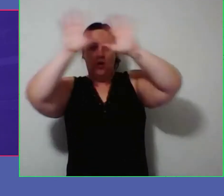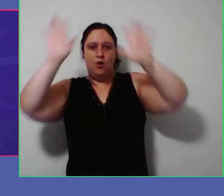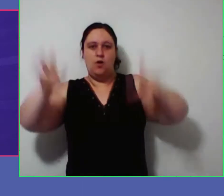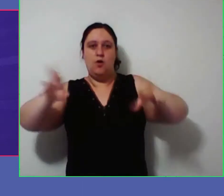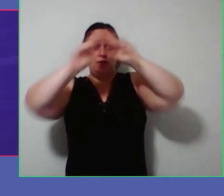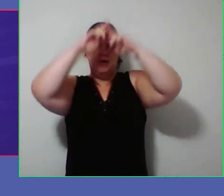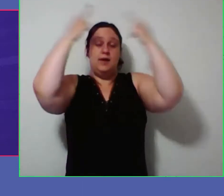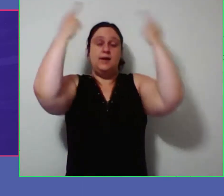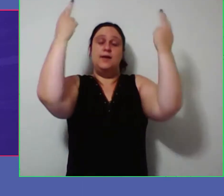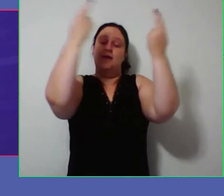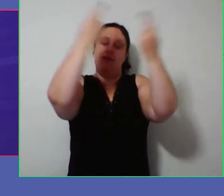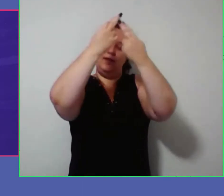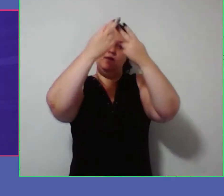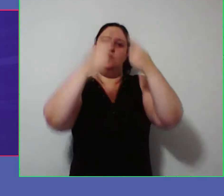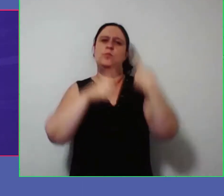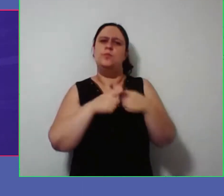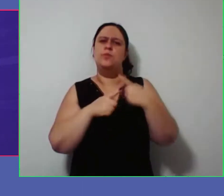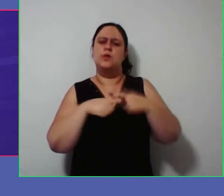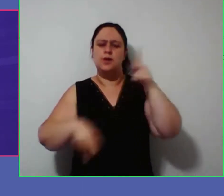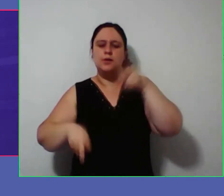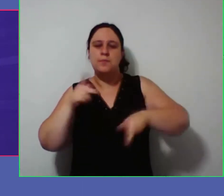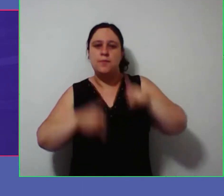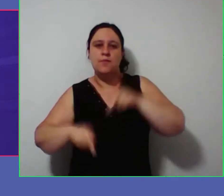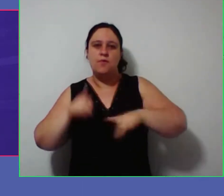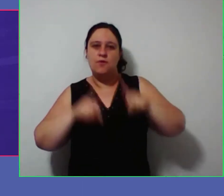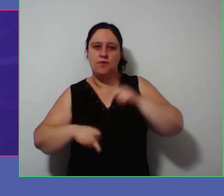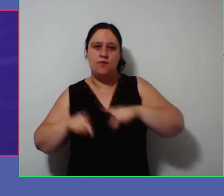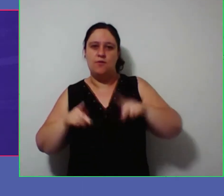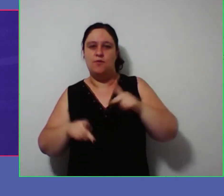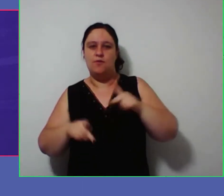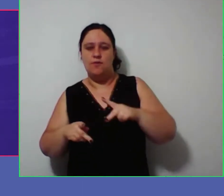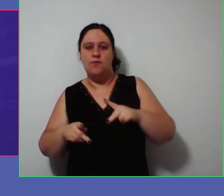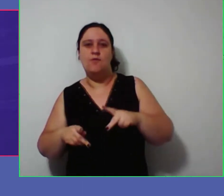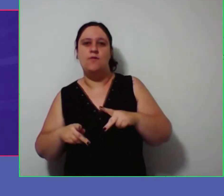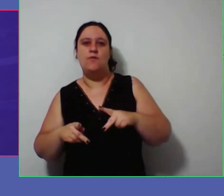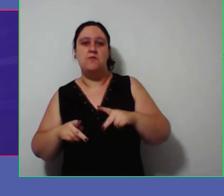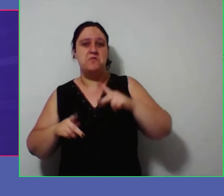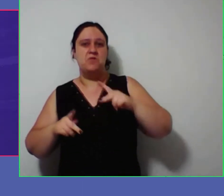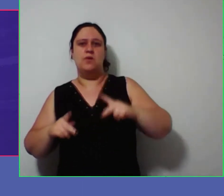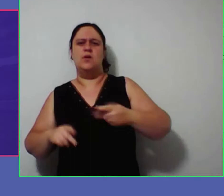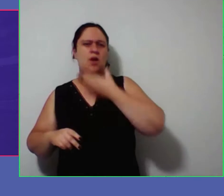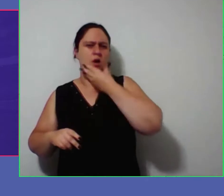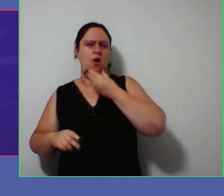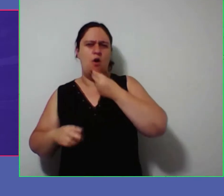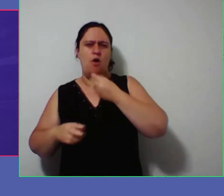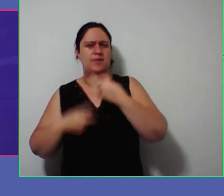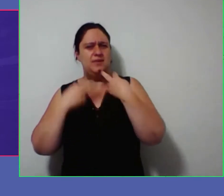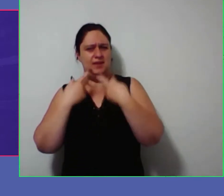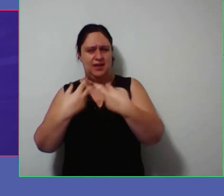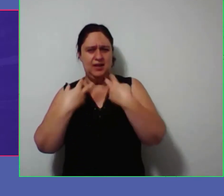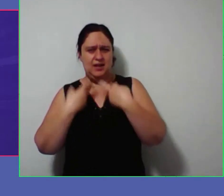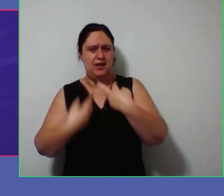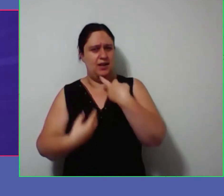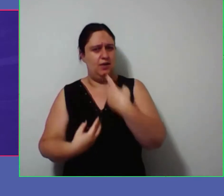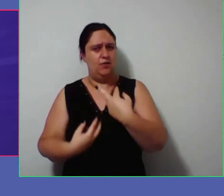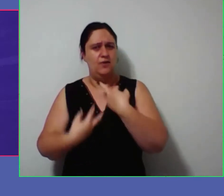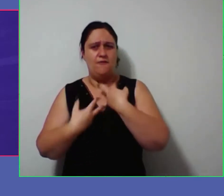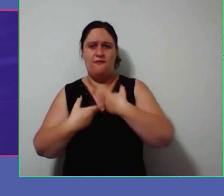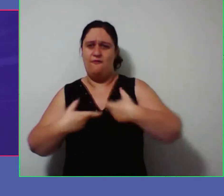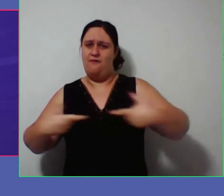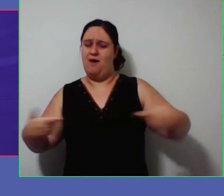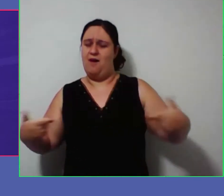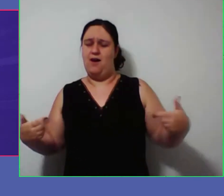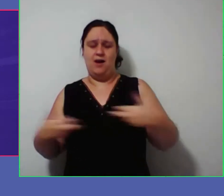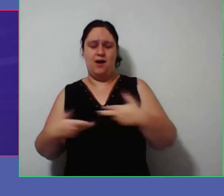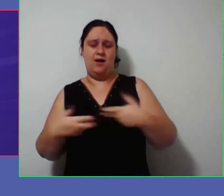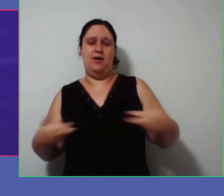povos, nações e homens de todas as línguas o servissem. O seu domínio é domínio